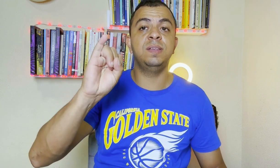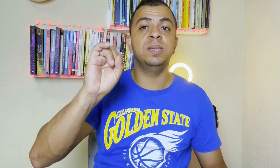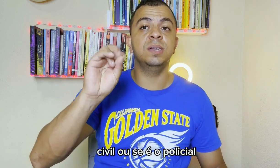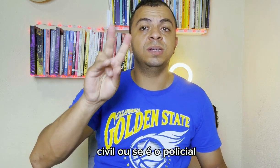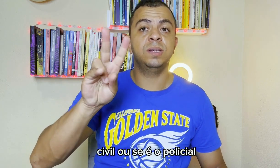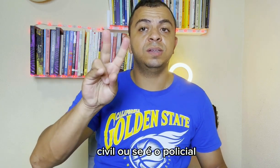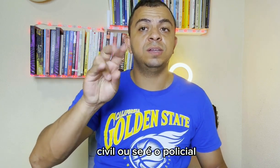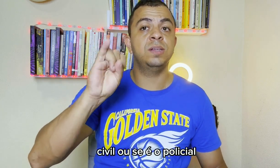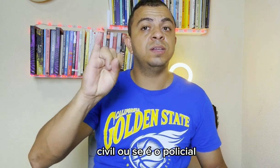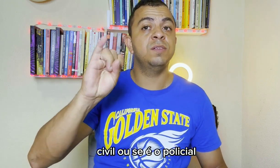civil